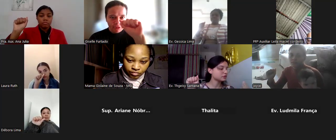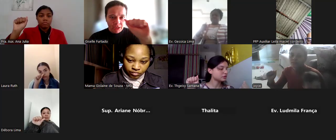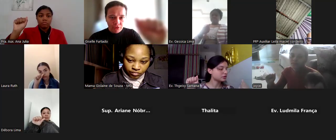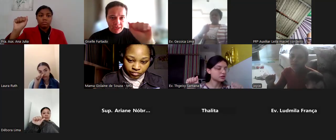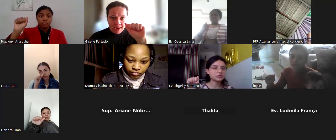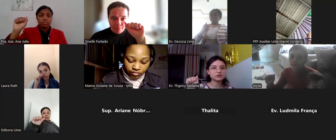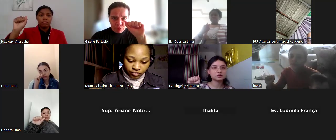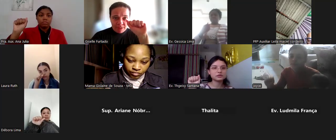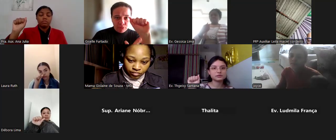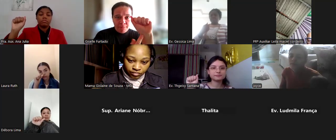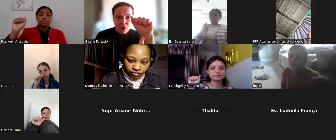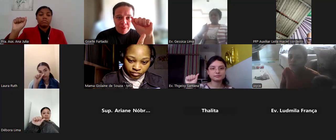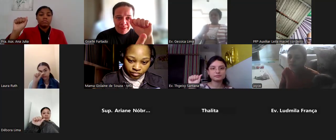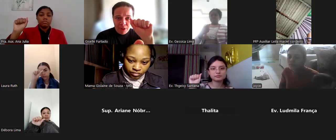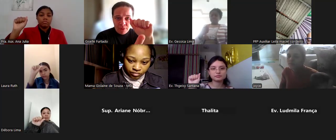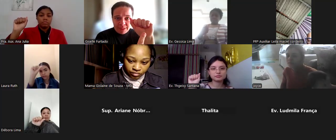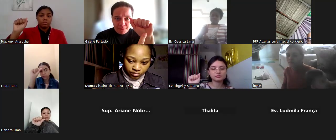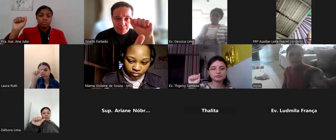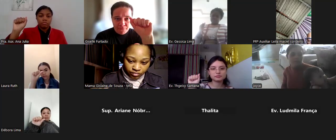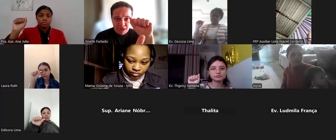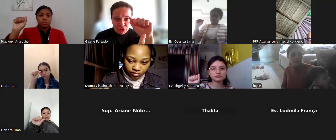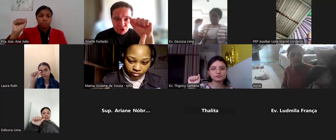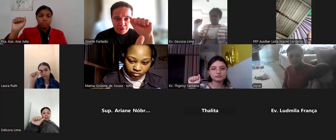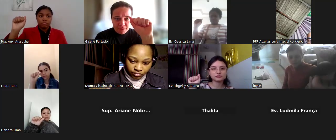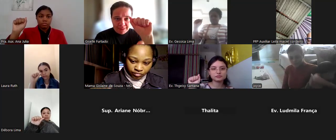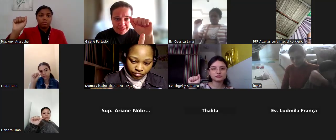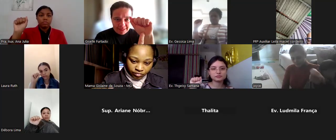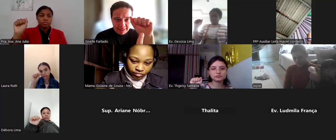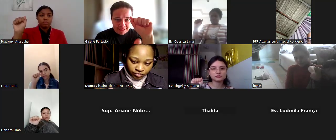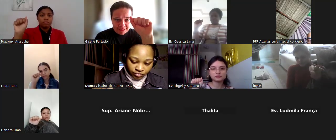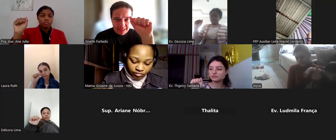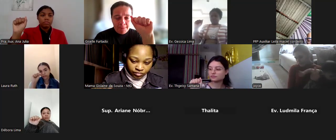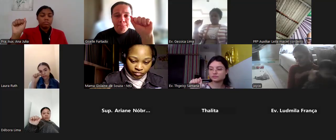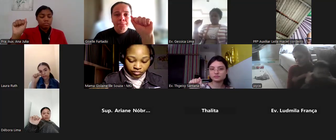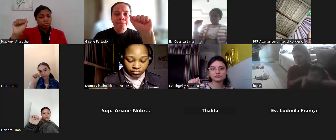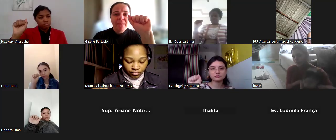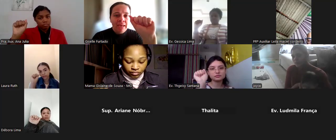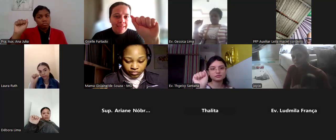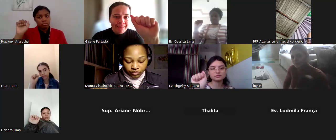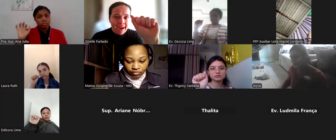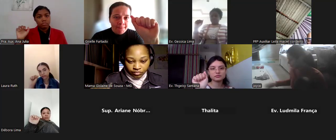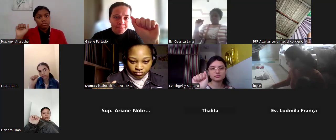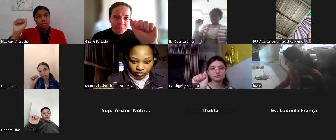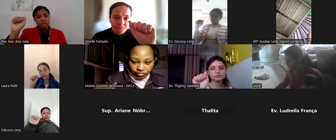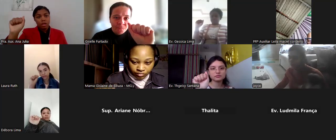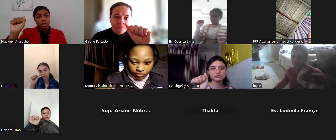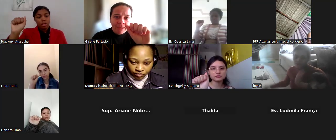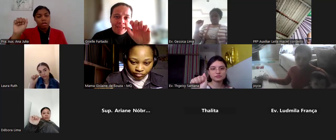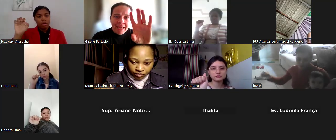Certo? A posição da palma da mão é sempre para frente, para fazer as letras, tá? Letra A.